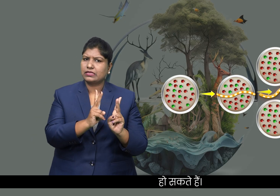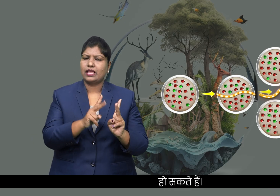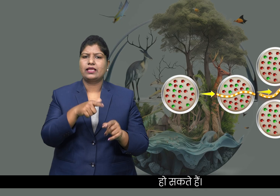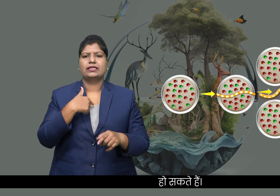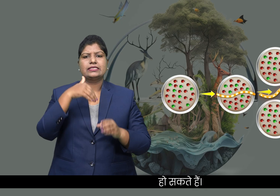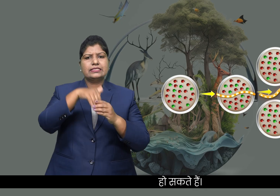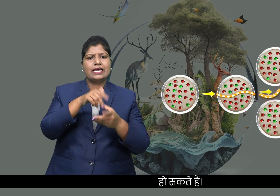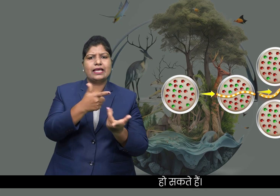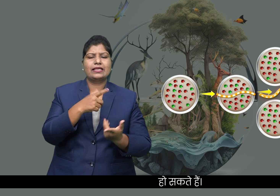हैं।